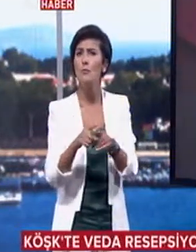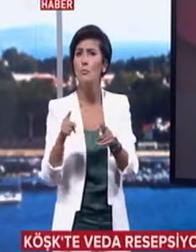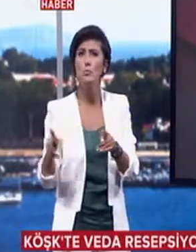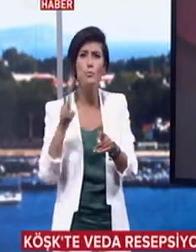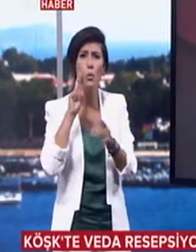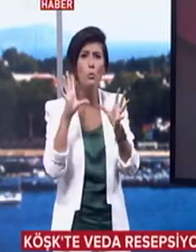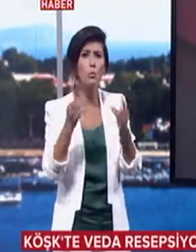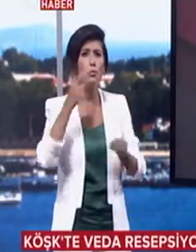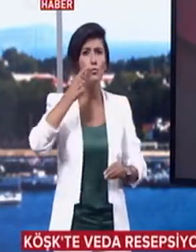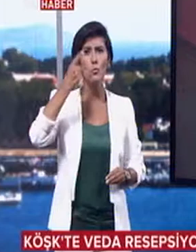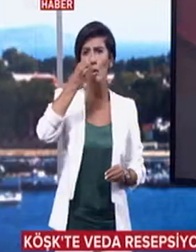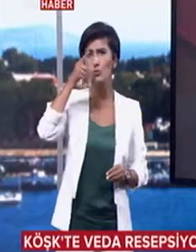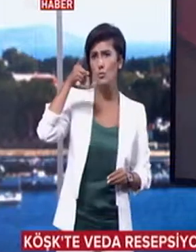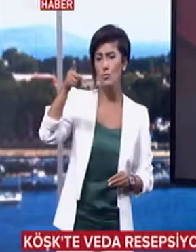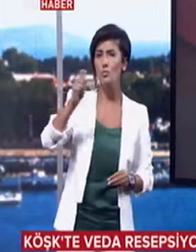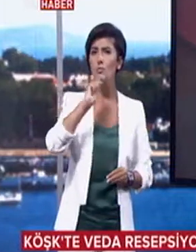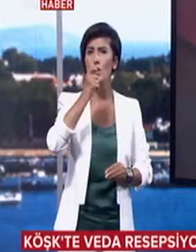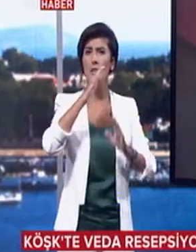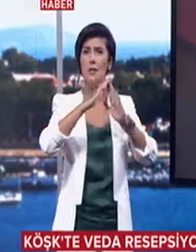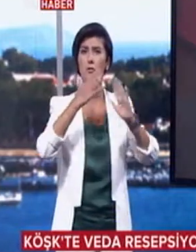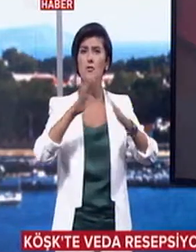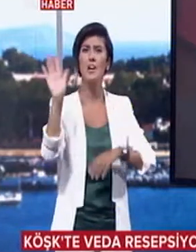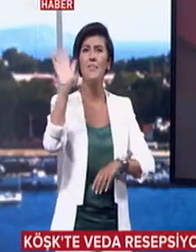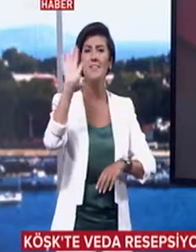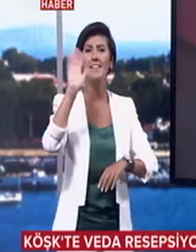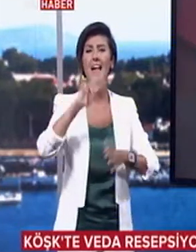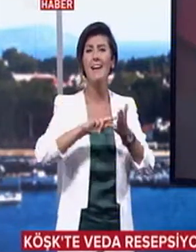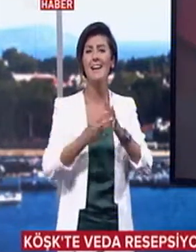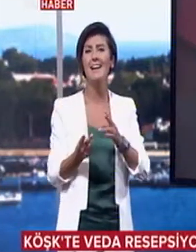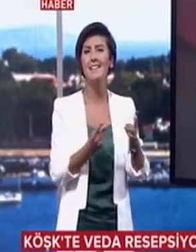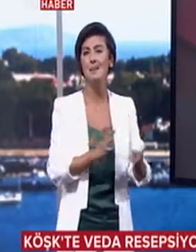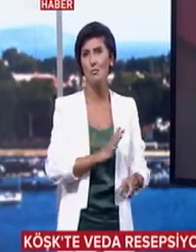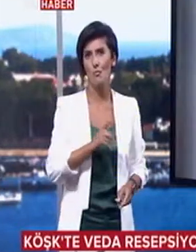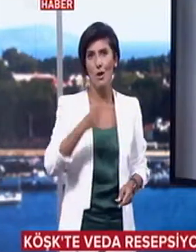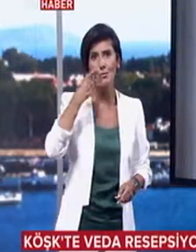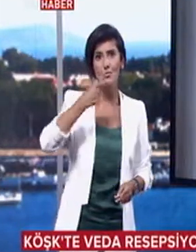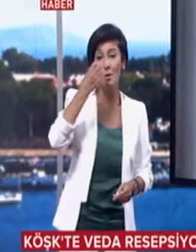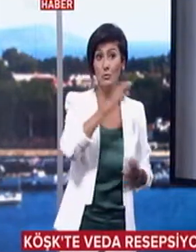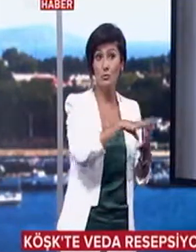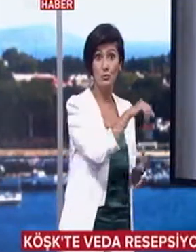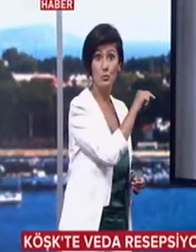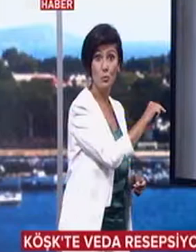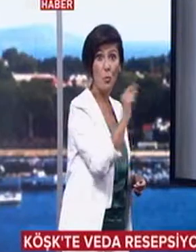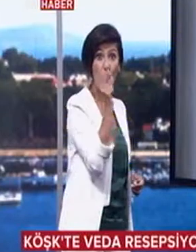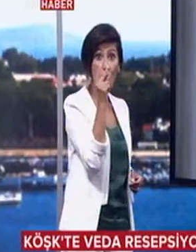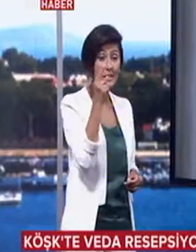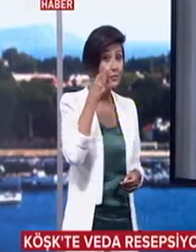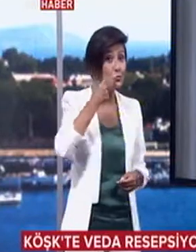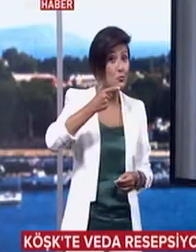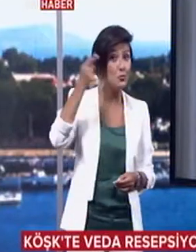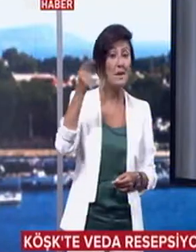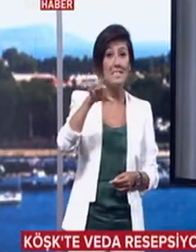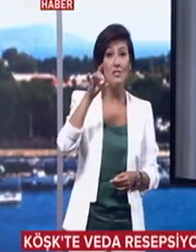Görev süresinin sonuna gelen Cumhurbaşkanı Abdullah Gül Çankaya Köşkü'nde veda resepsiyonu verdi. Cumhurbaşkanı Abdullah Gül,